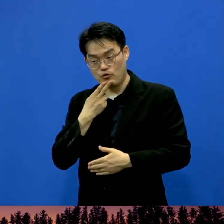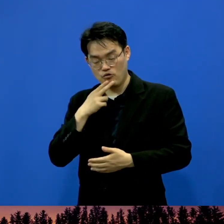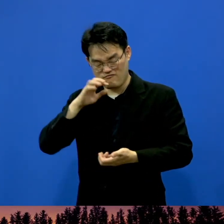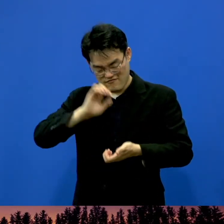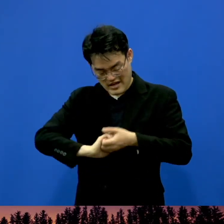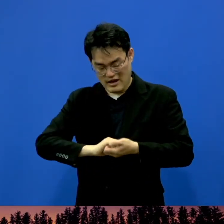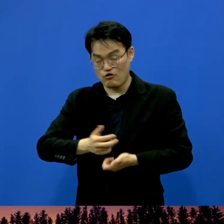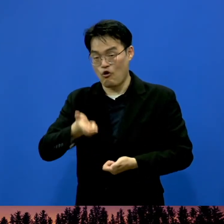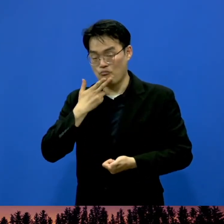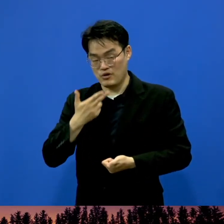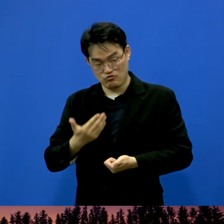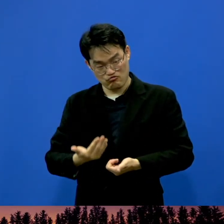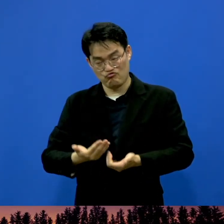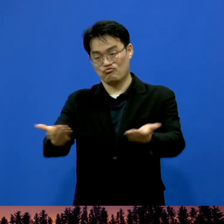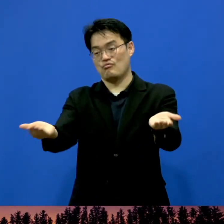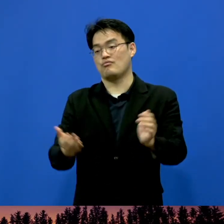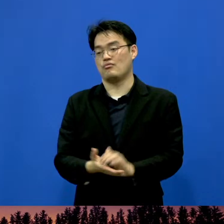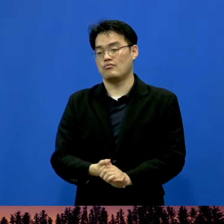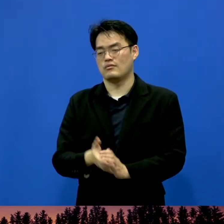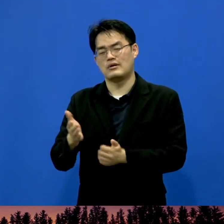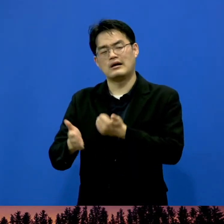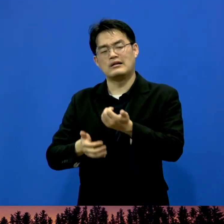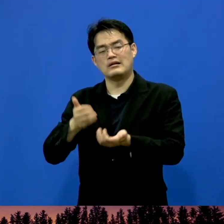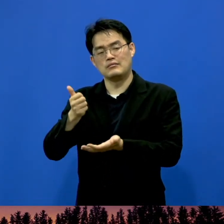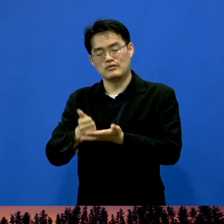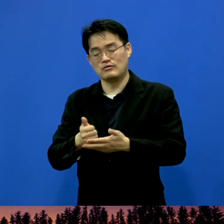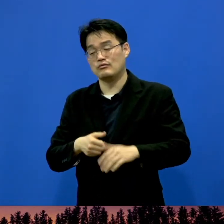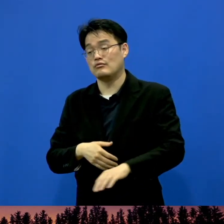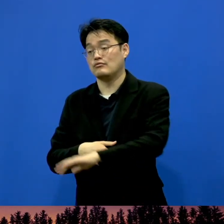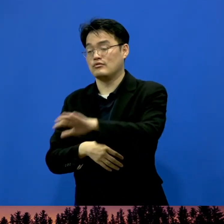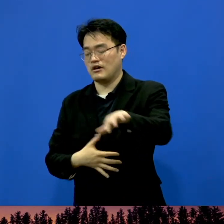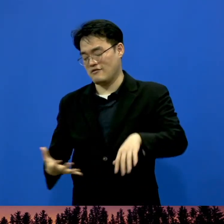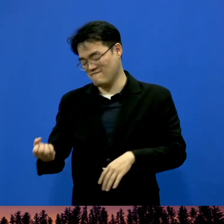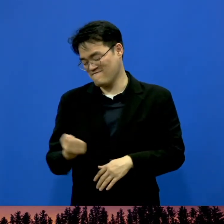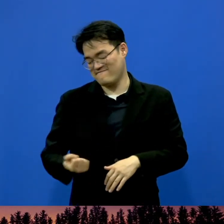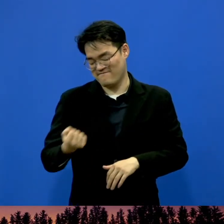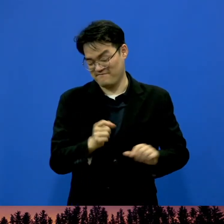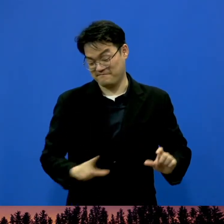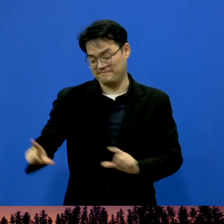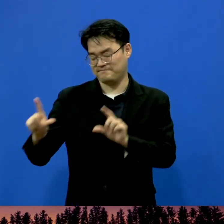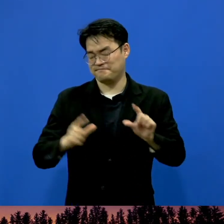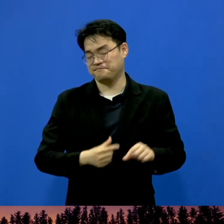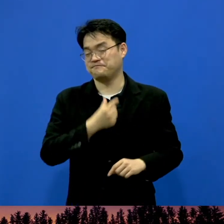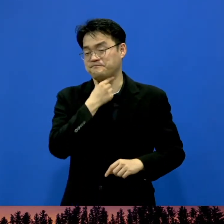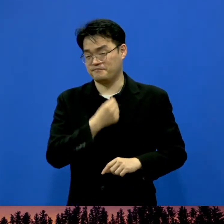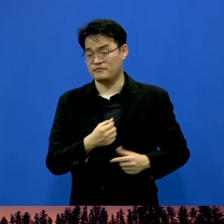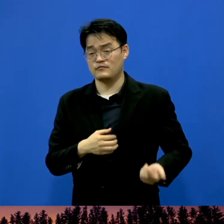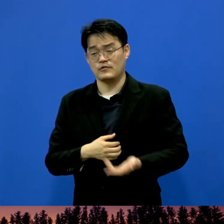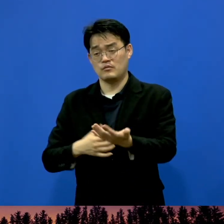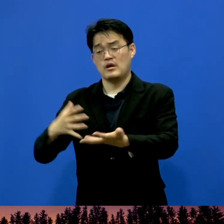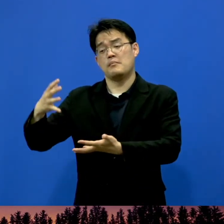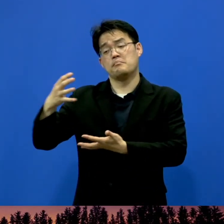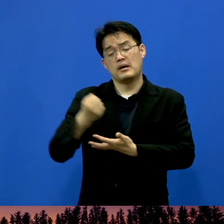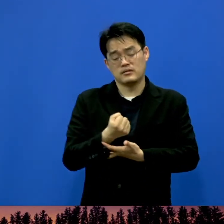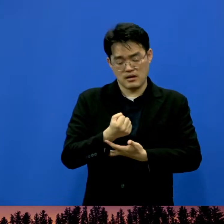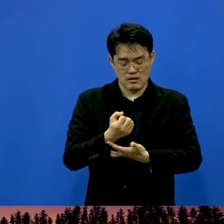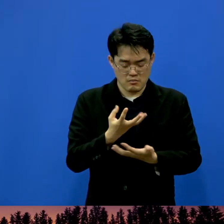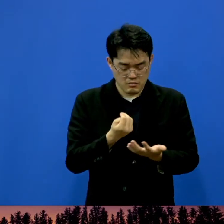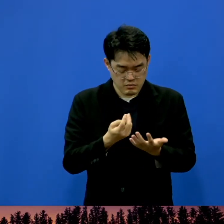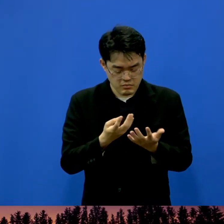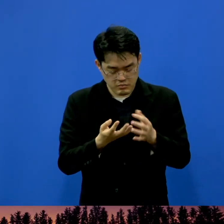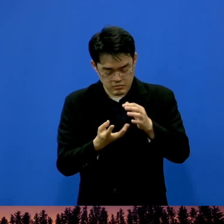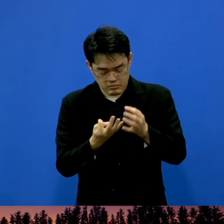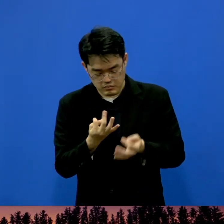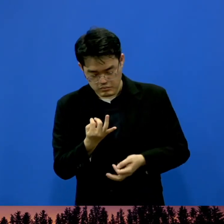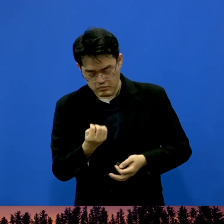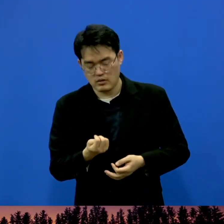분이시고 하나님은 우리에게 누리기를 원하셨다. 여러분 받은 게 얼마나 많은 걸 잘 살펴보셔야 돼요. 오리발 내밀면 안 돼요.